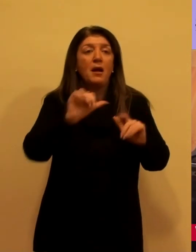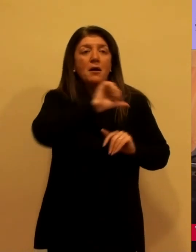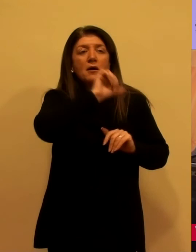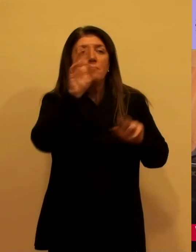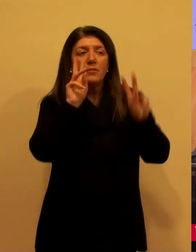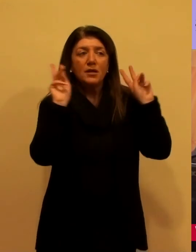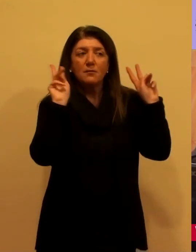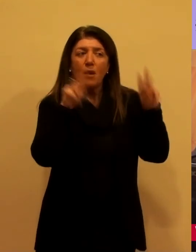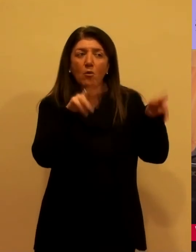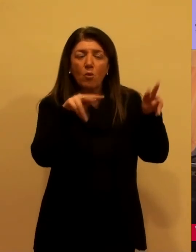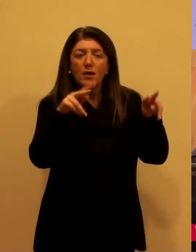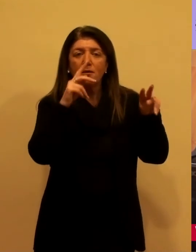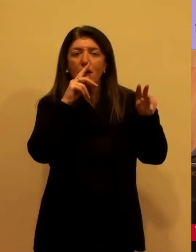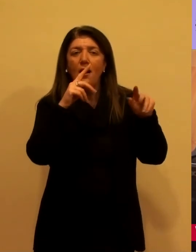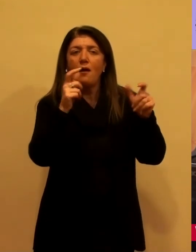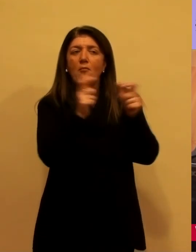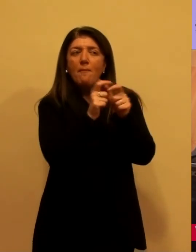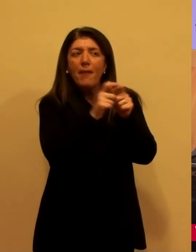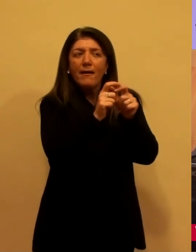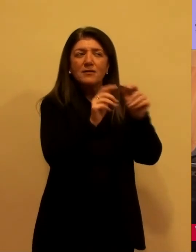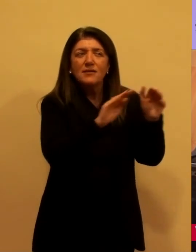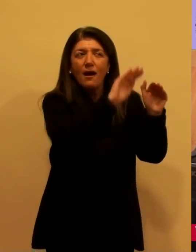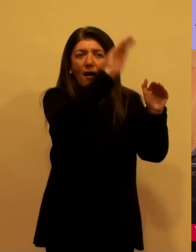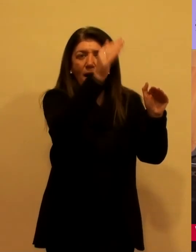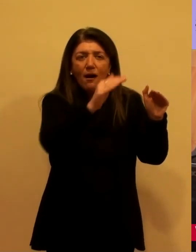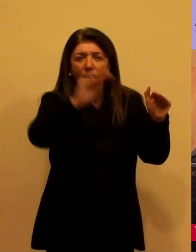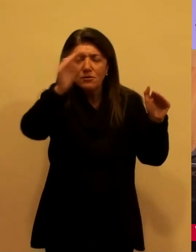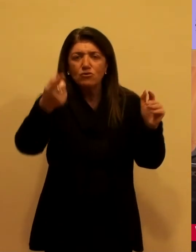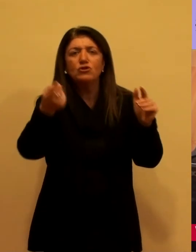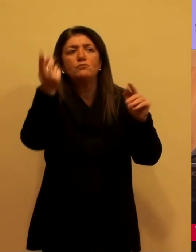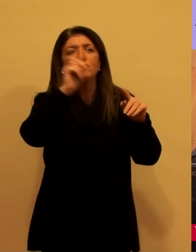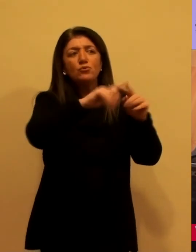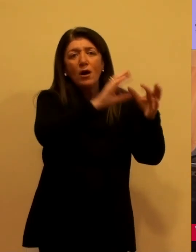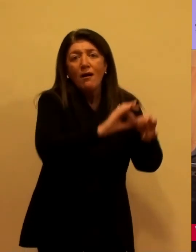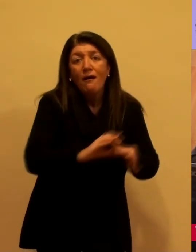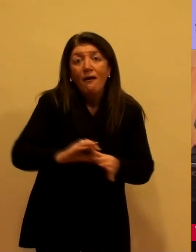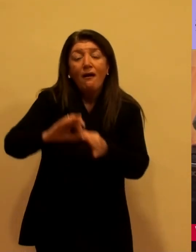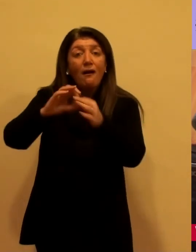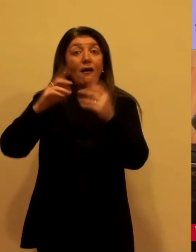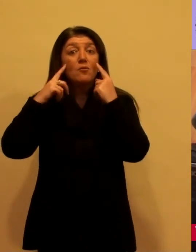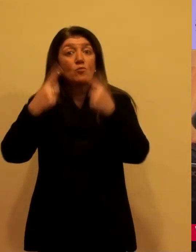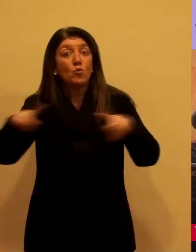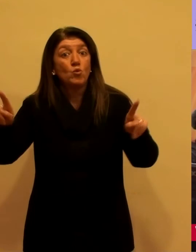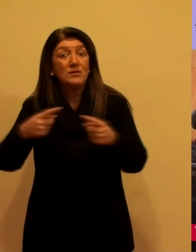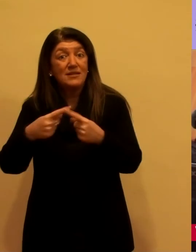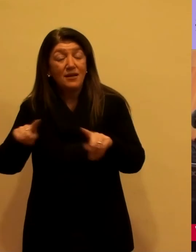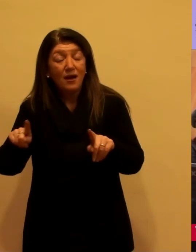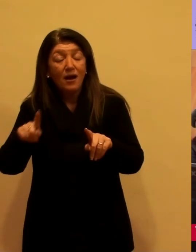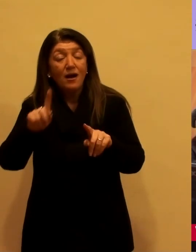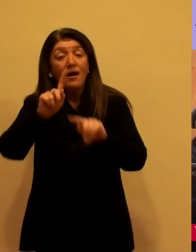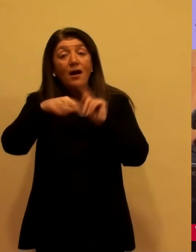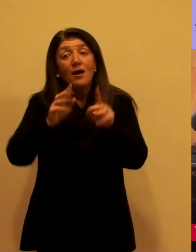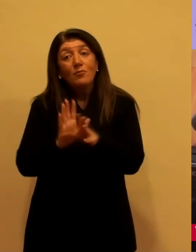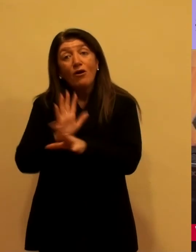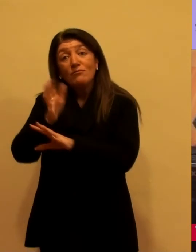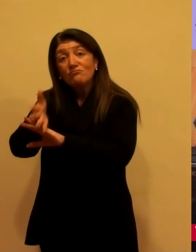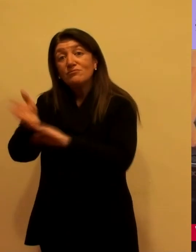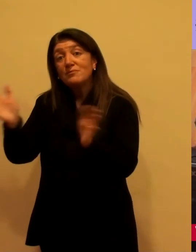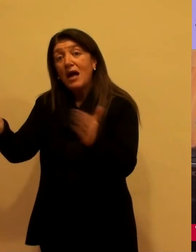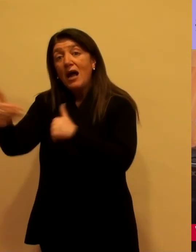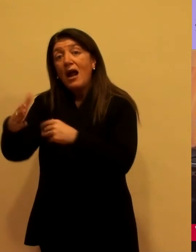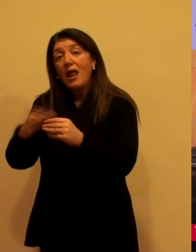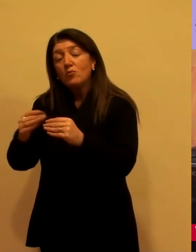paesaggi e lavori di Renoir legati alla musica, perché poi in laboratorio si ascolteranno proprio le note